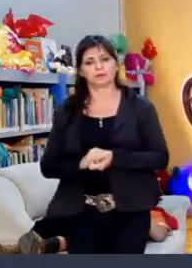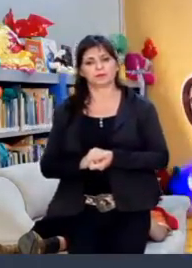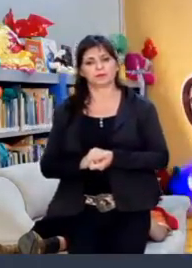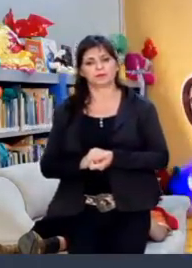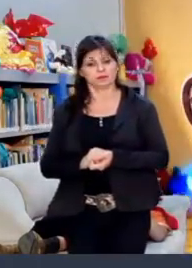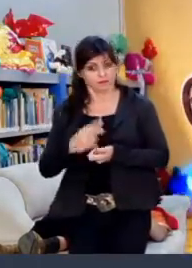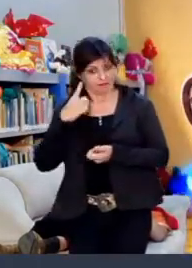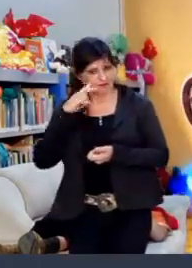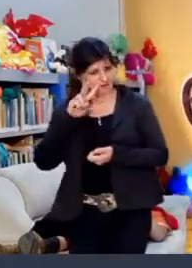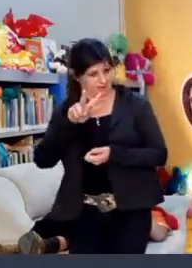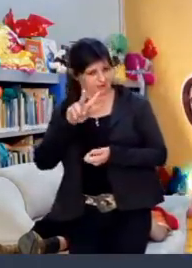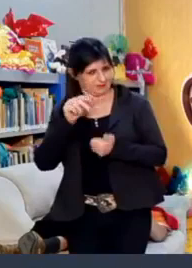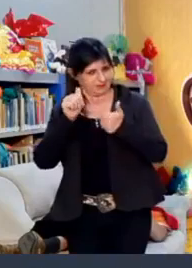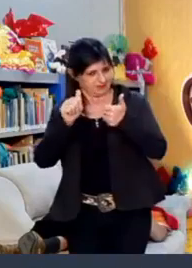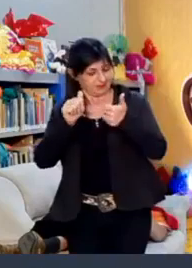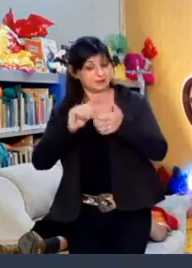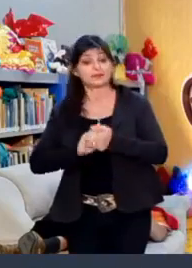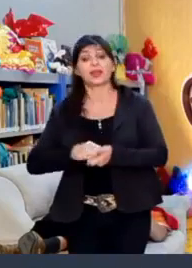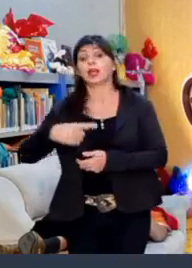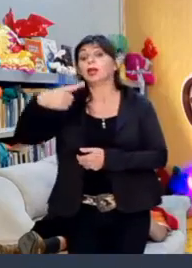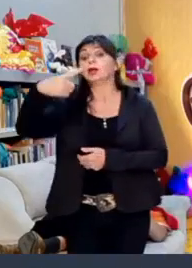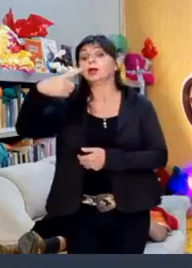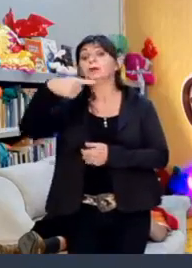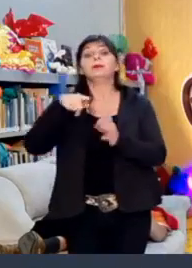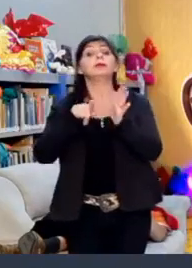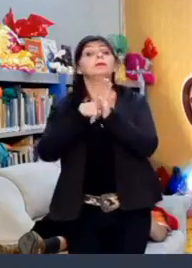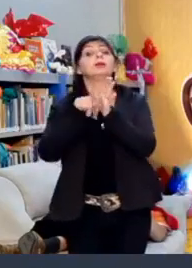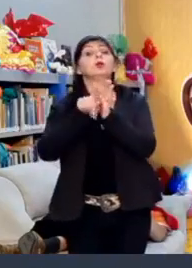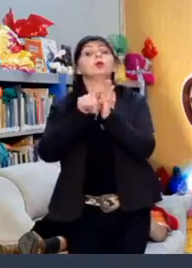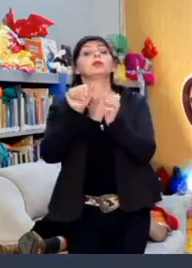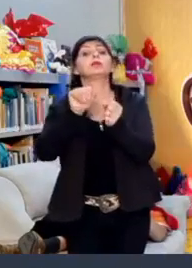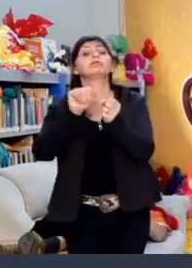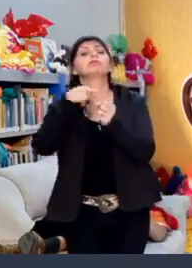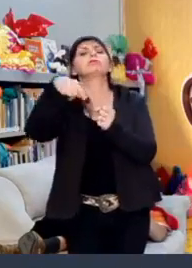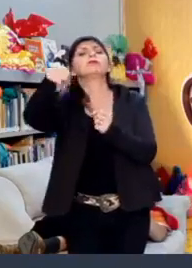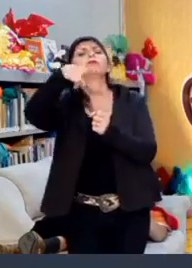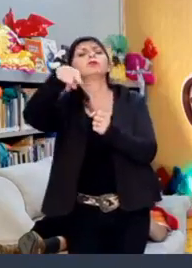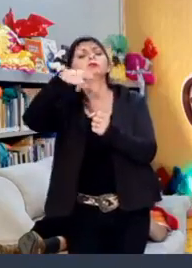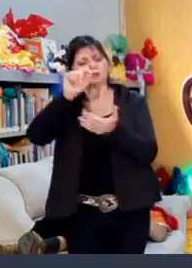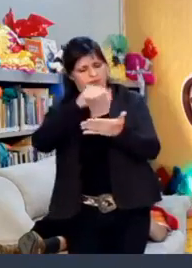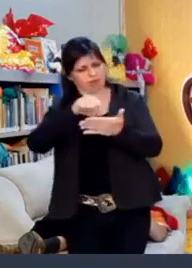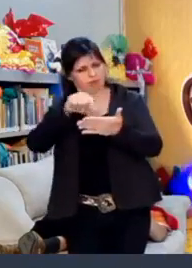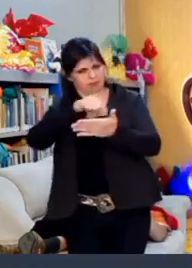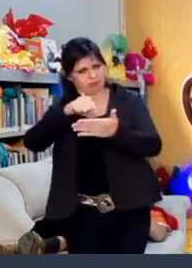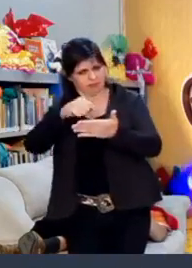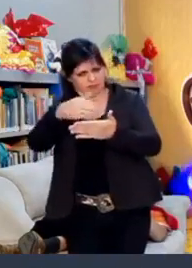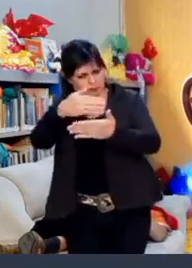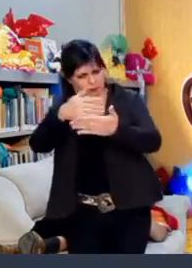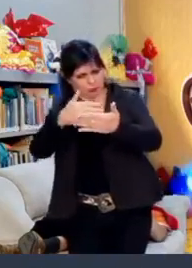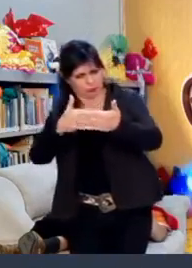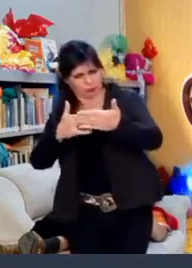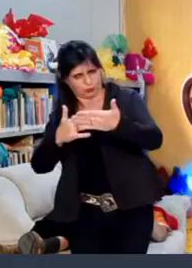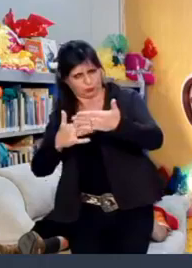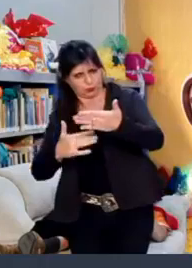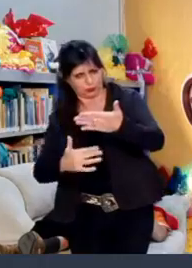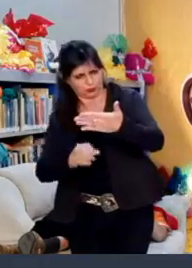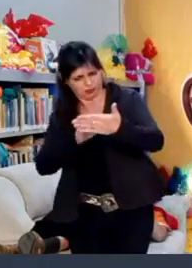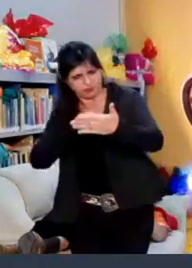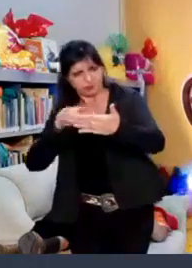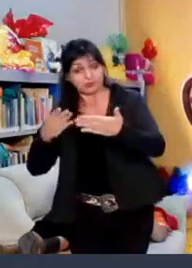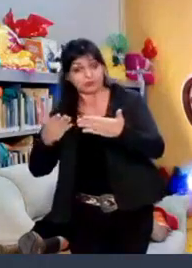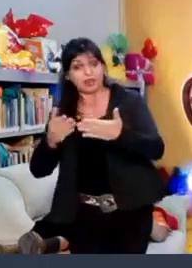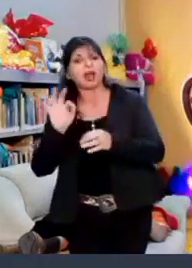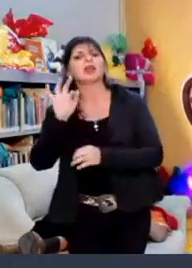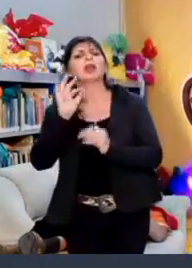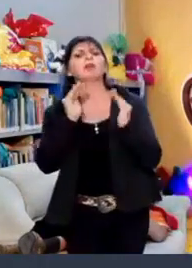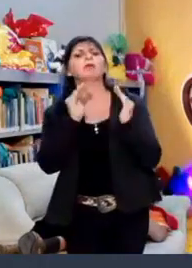Então, vamos lá. A primeira pergunta que eu faço, deixem aí nos comentários. Quem é que mora